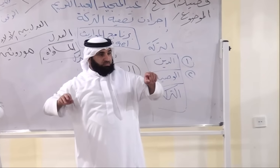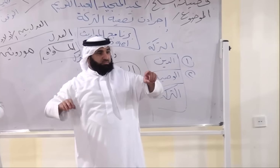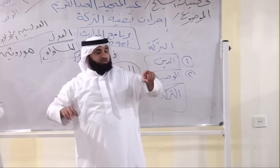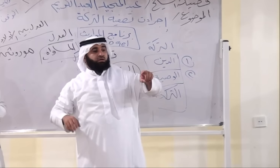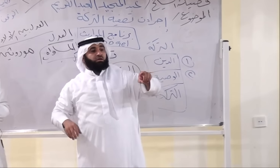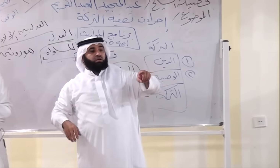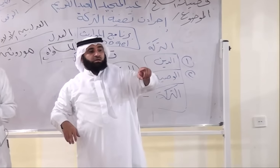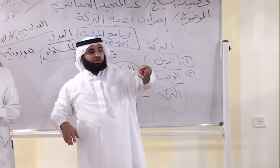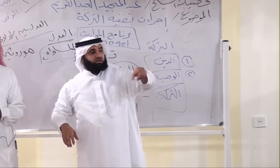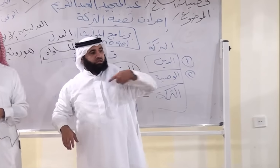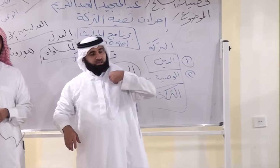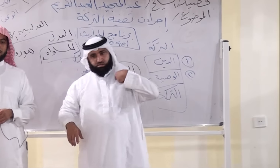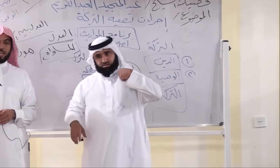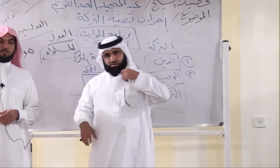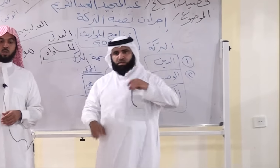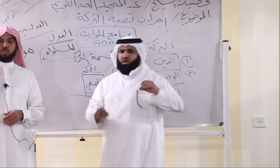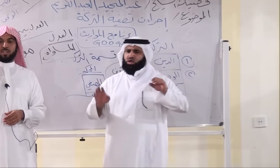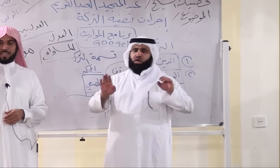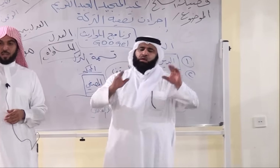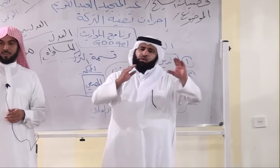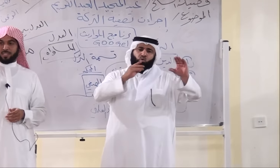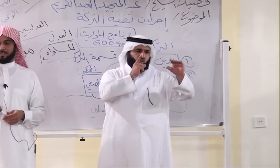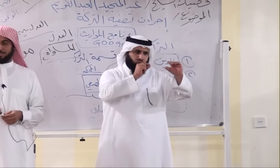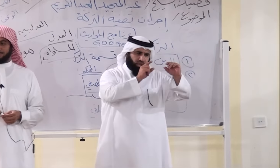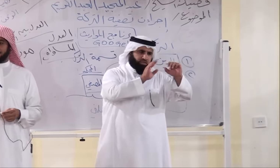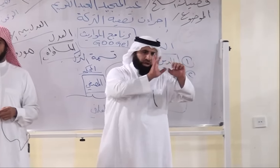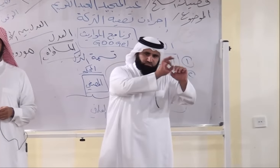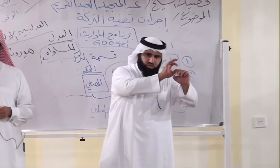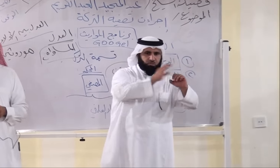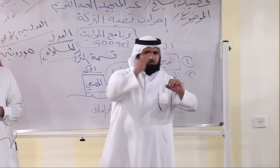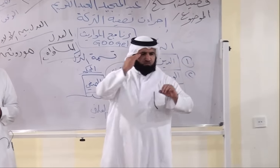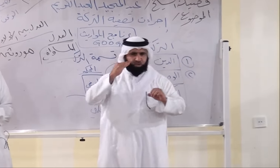عطي البنت. طيب اللي يقول اعطيها 25 ريال يرفع